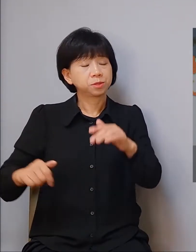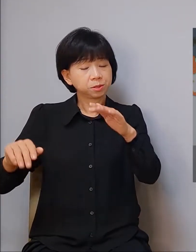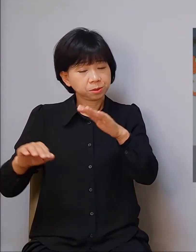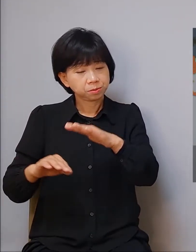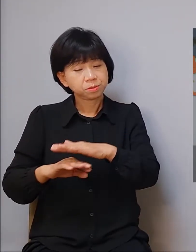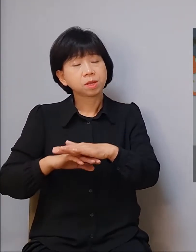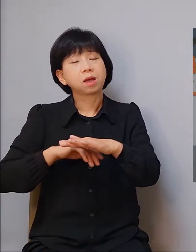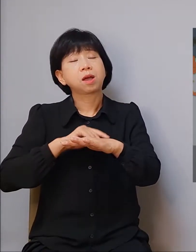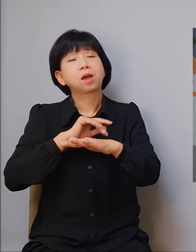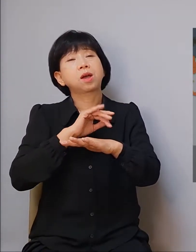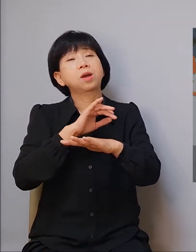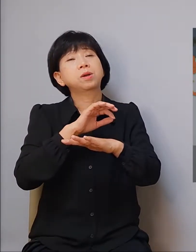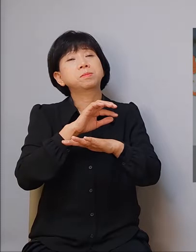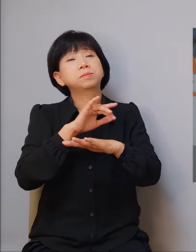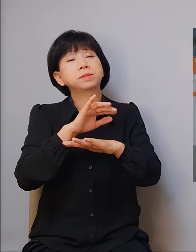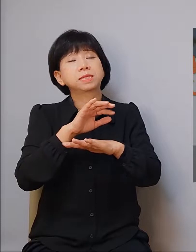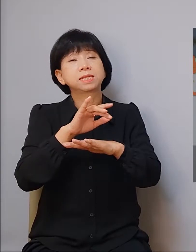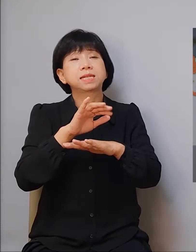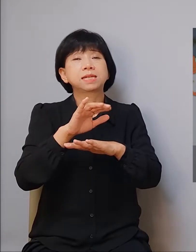기쁨